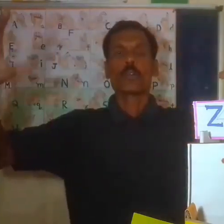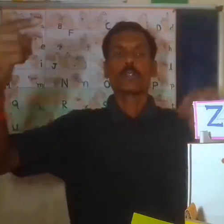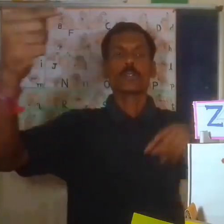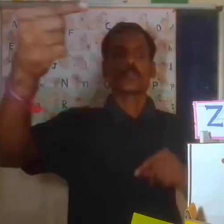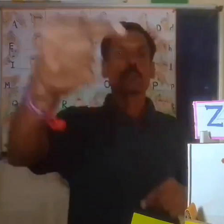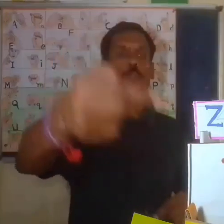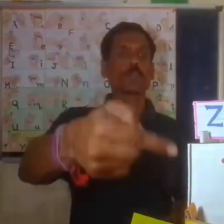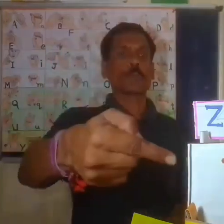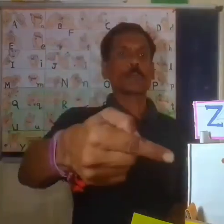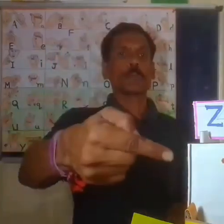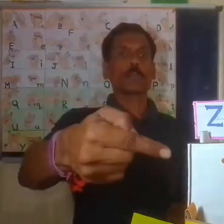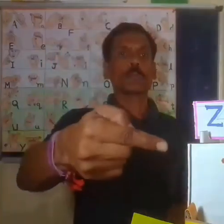जूम